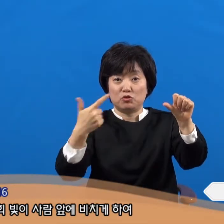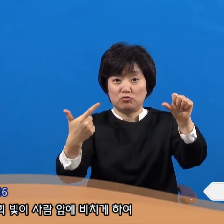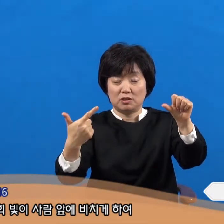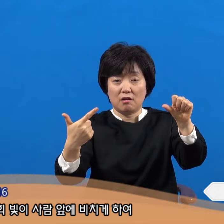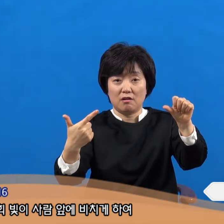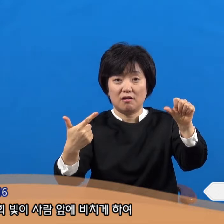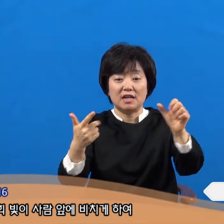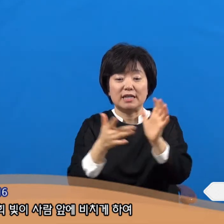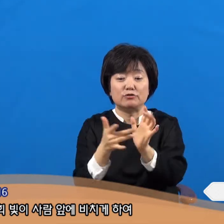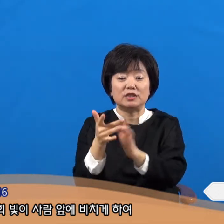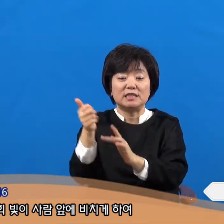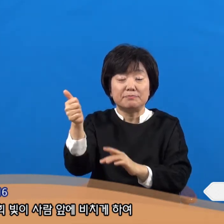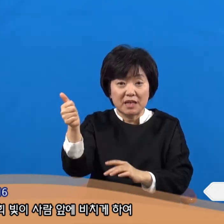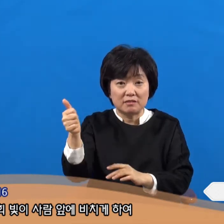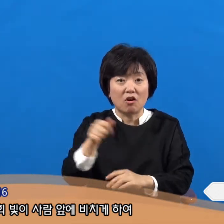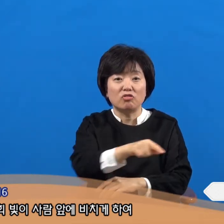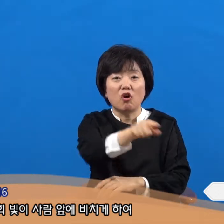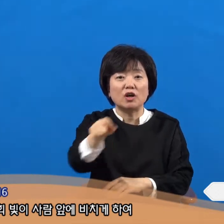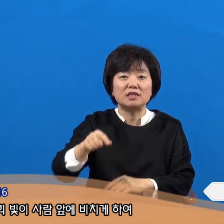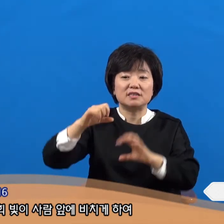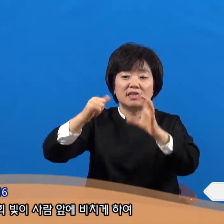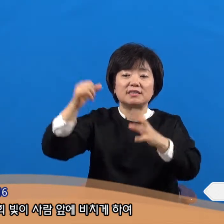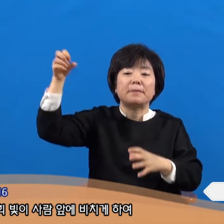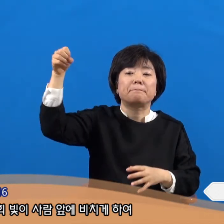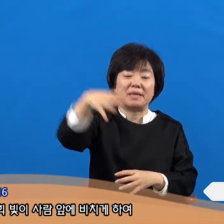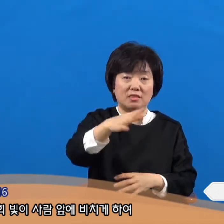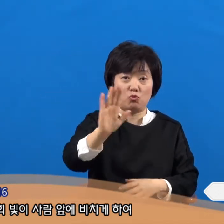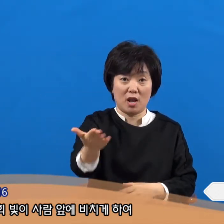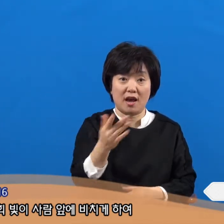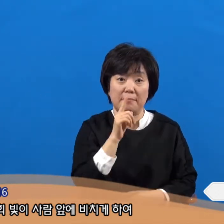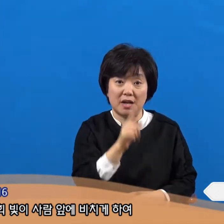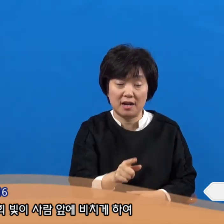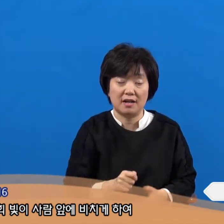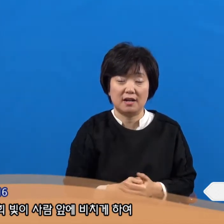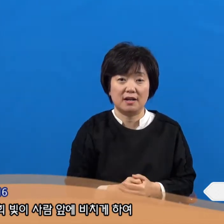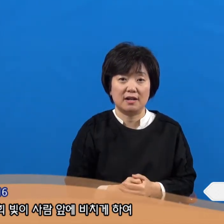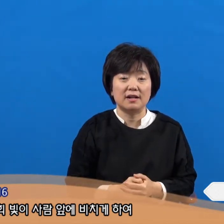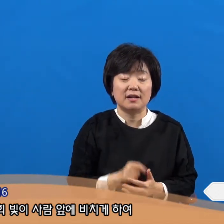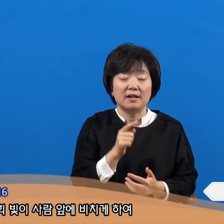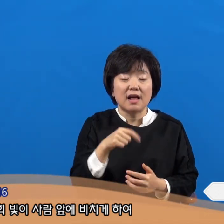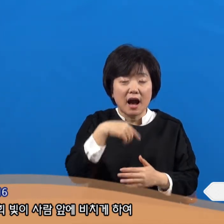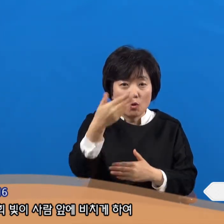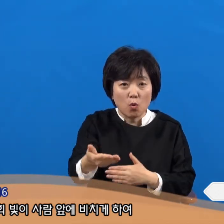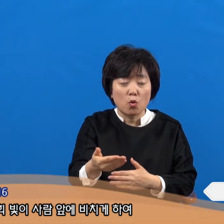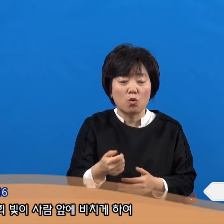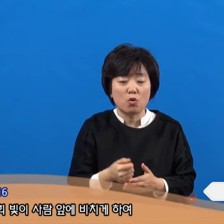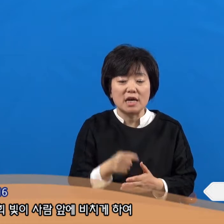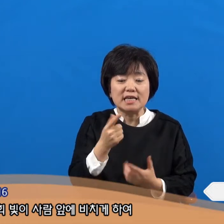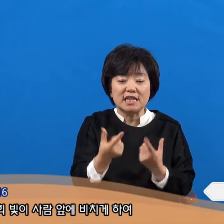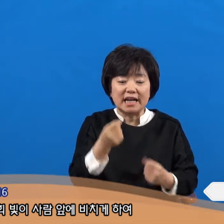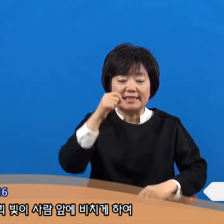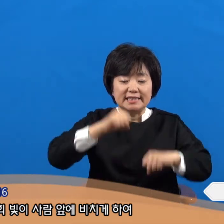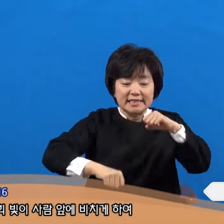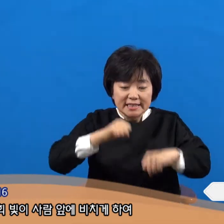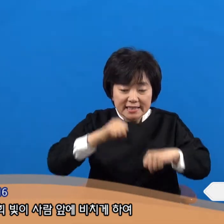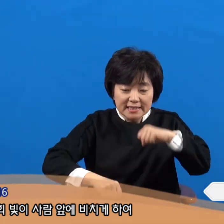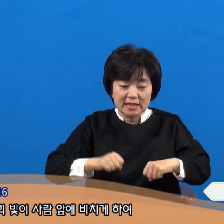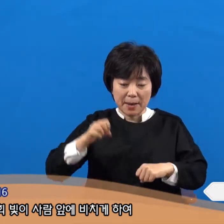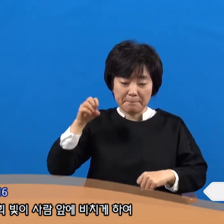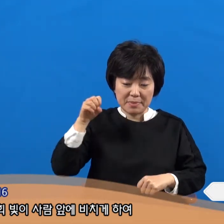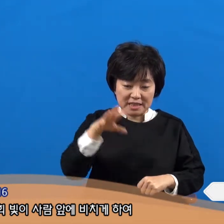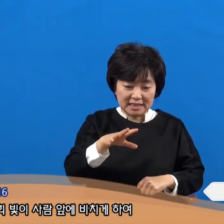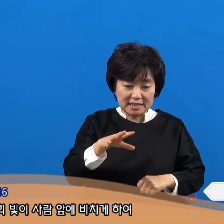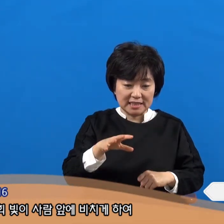우리 주님께서 너희는 세상의 빛이라라고 말씀하신 후에 이렇게 말씀합니다. 이같이 너희